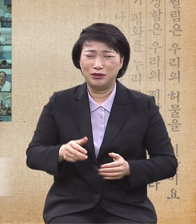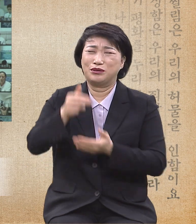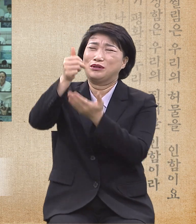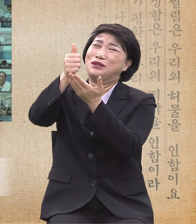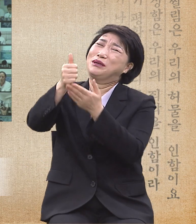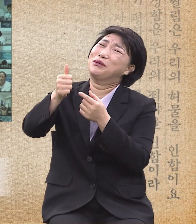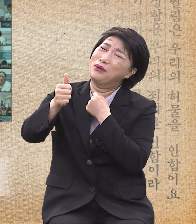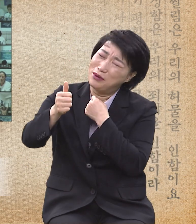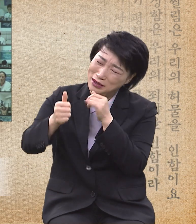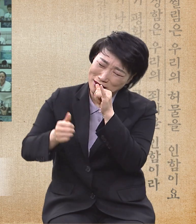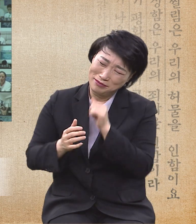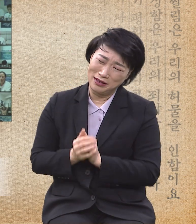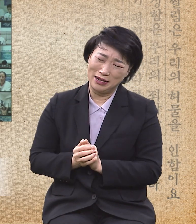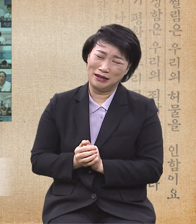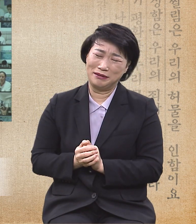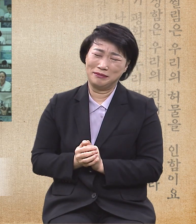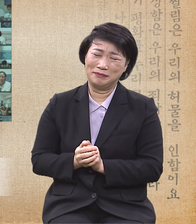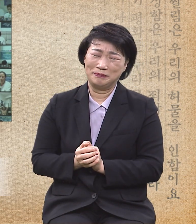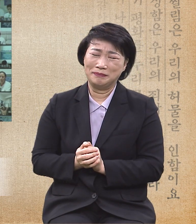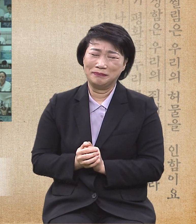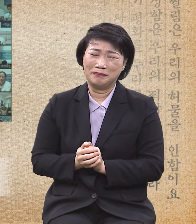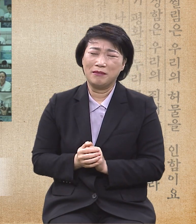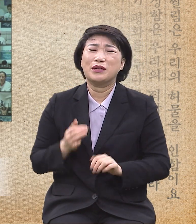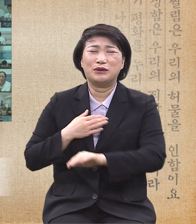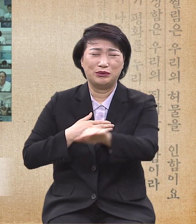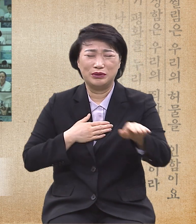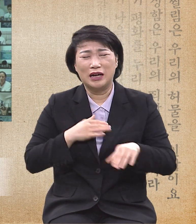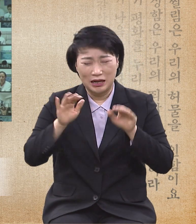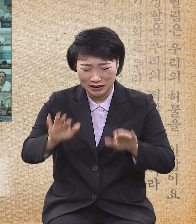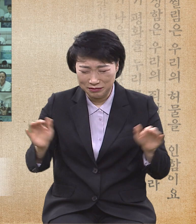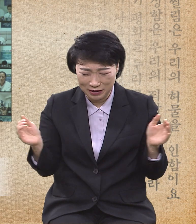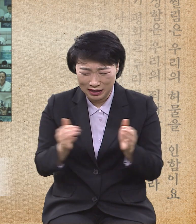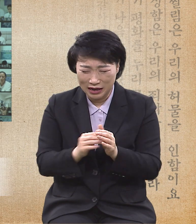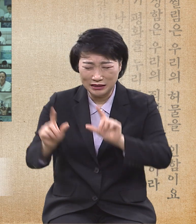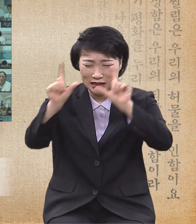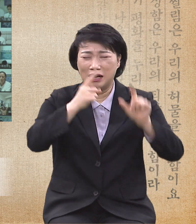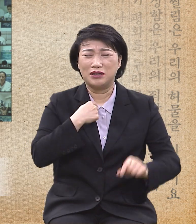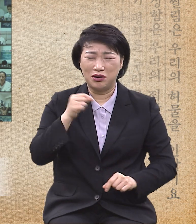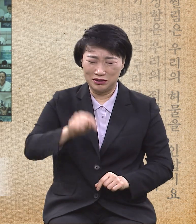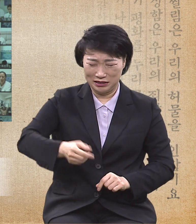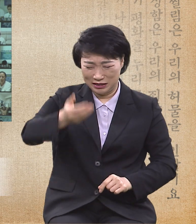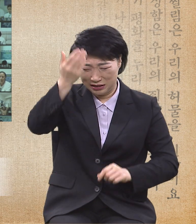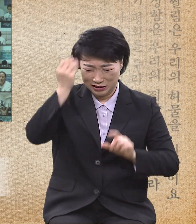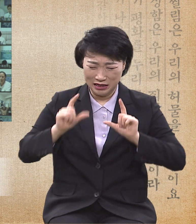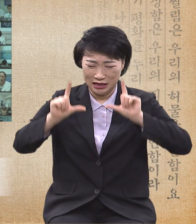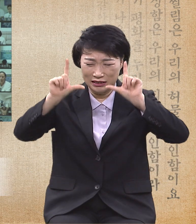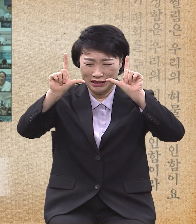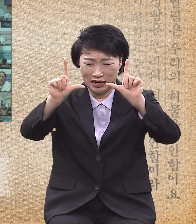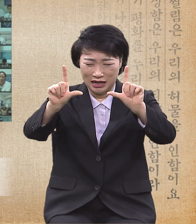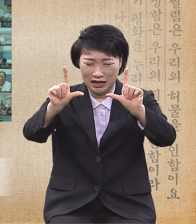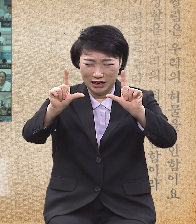주님 간절히 비옵나니 우리가 오늘까지 살아왔던 지난날에